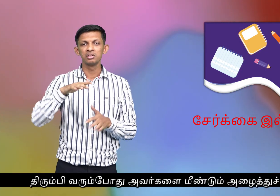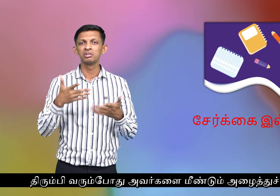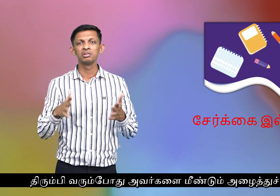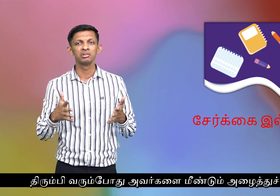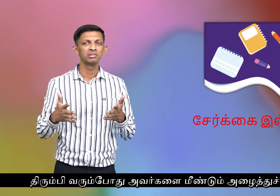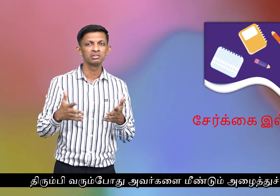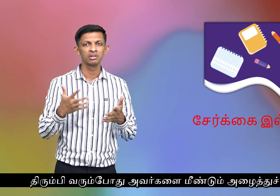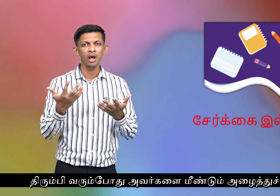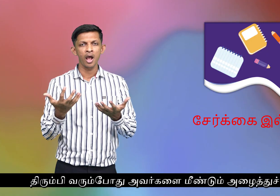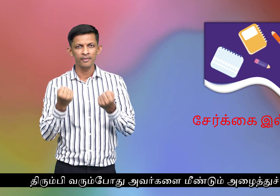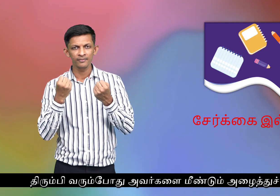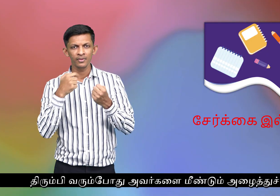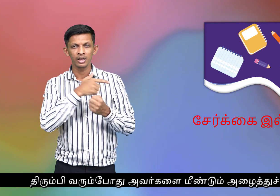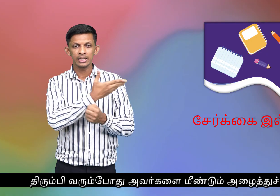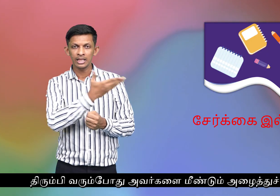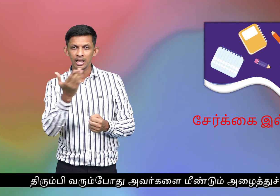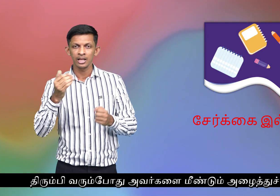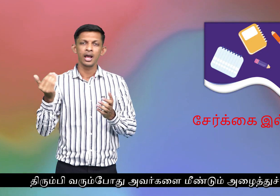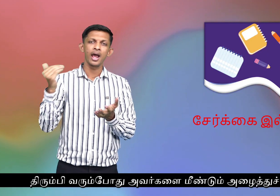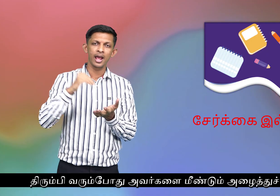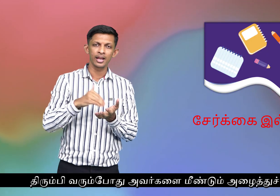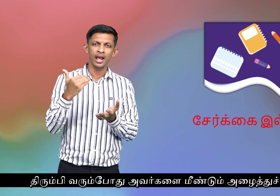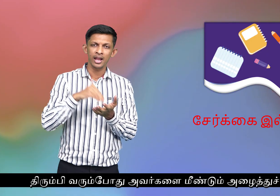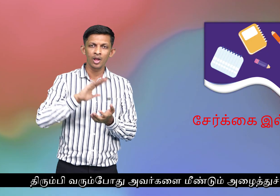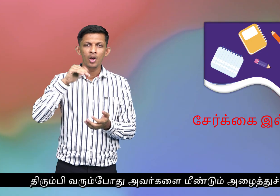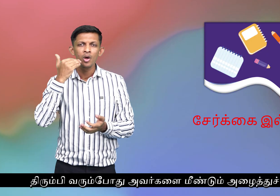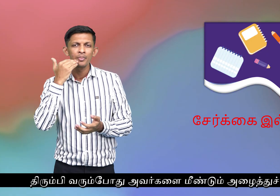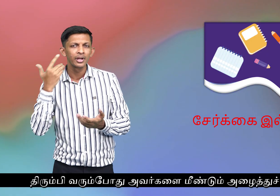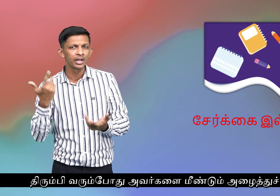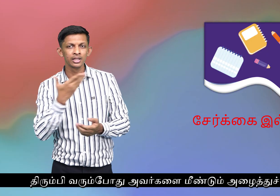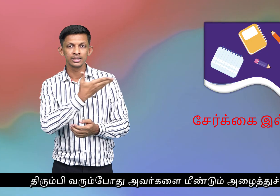திரும்பி வரும்போது அவர்களை மீண்டும் அழைத்துச் செல்ல மறுக்கின்றன.